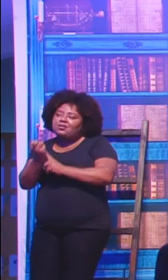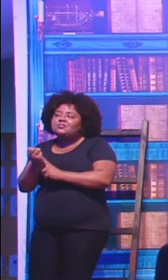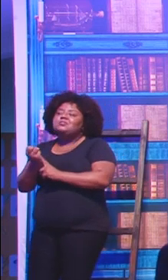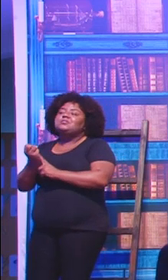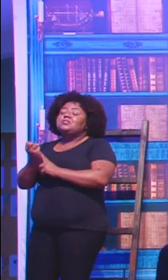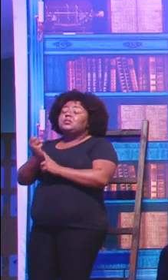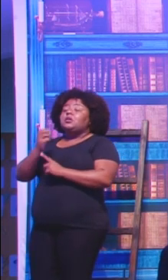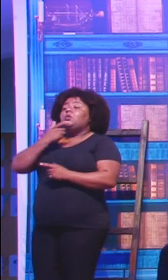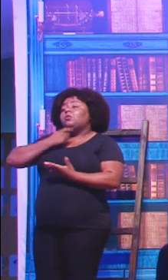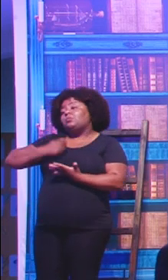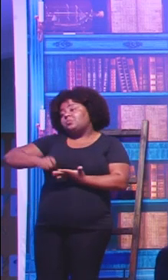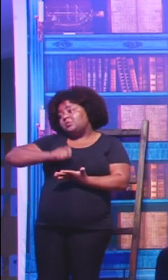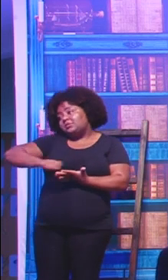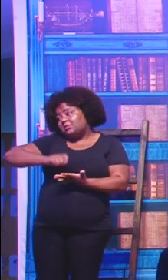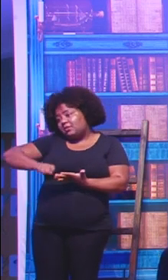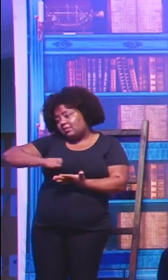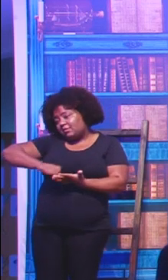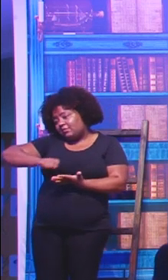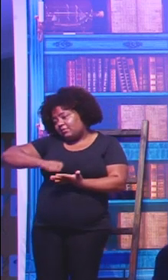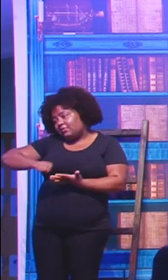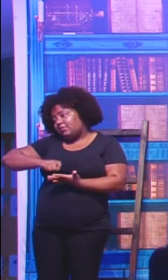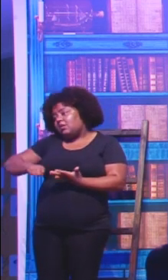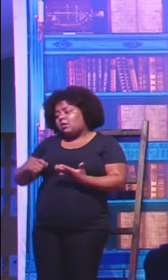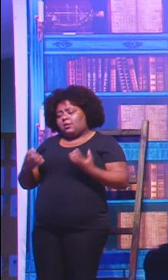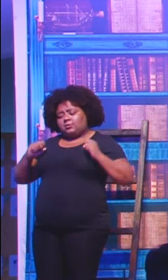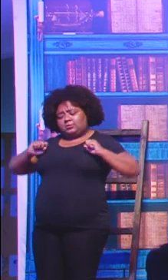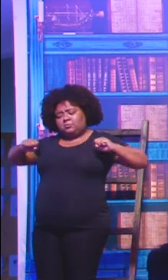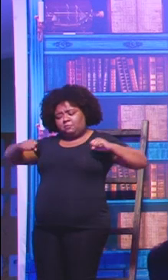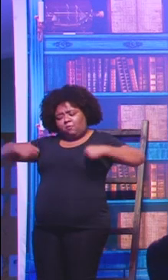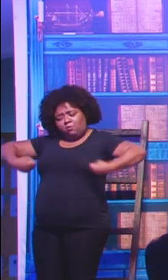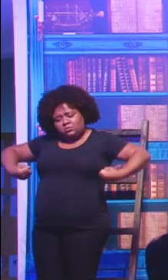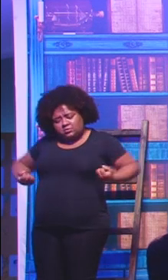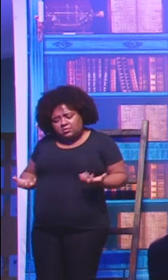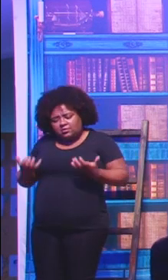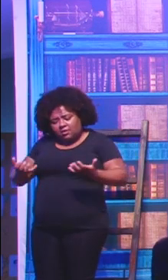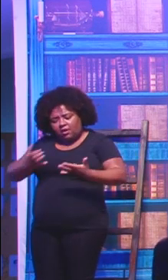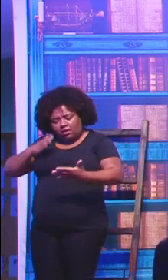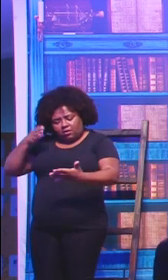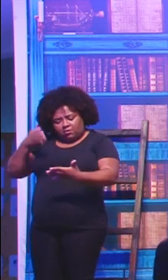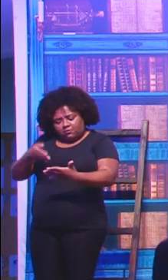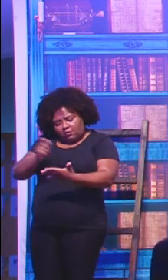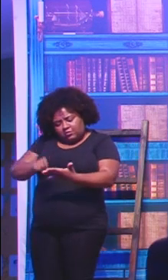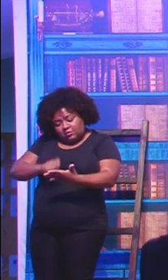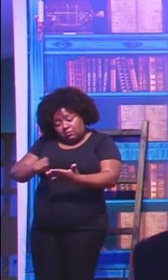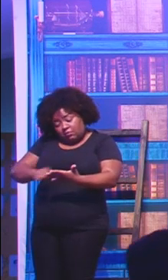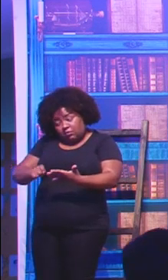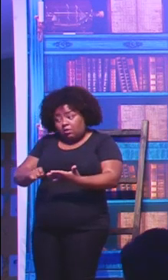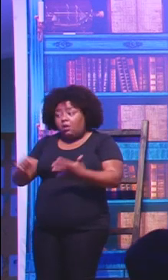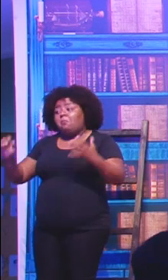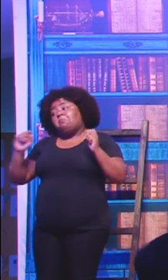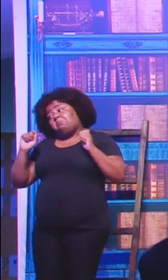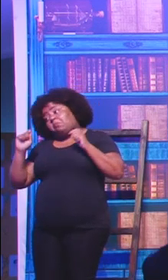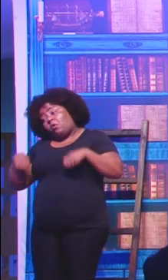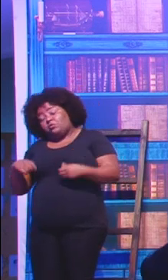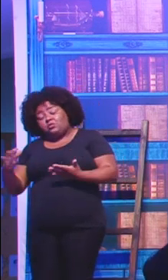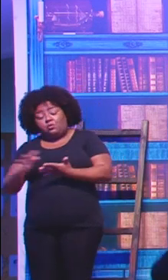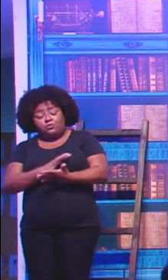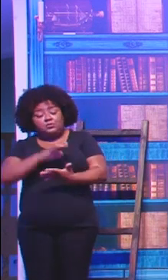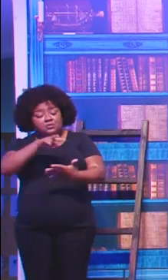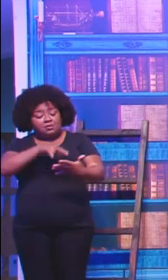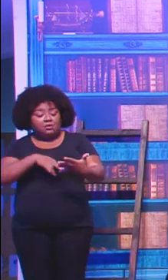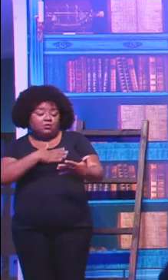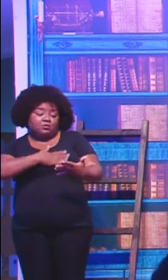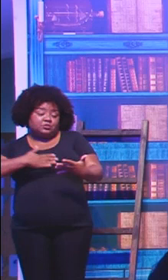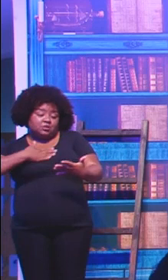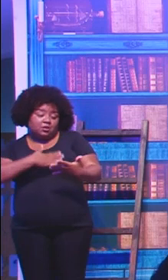autor, por dar o melhor de si, ele pode ser bem-sucedido, como não pode ser bem-sucedido, né? É quase uma escultura,